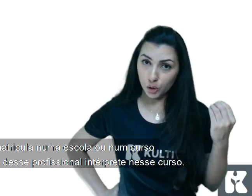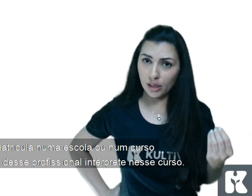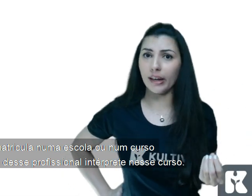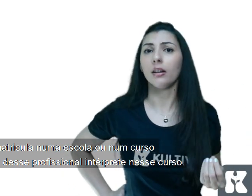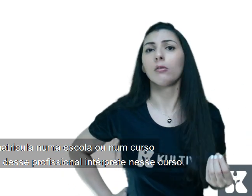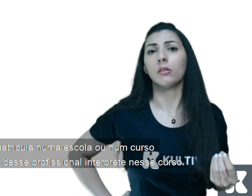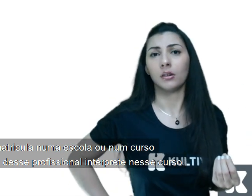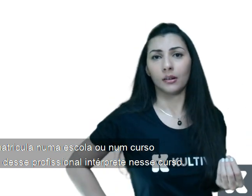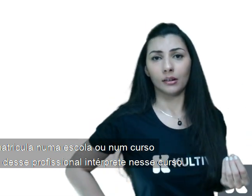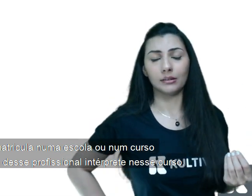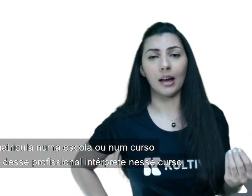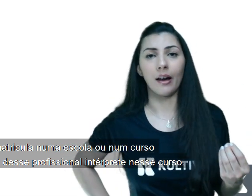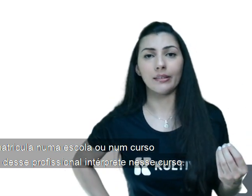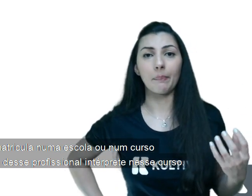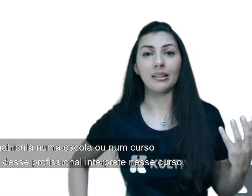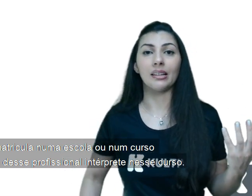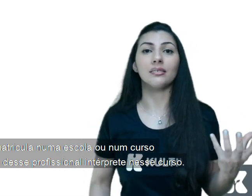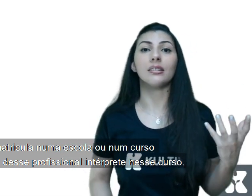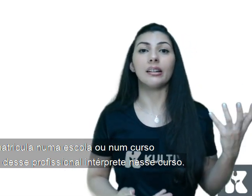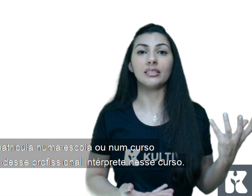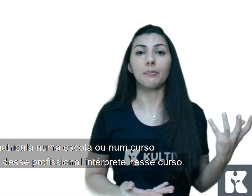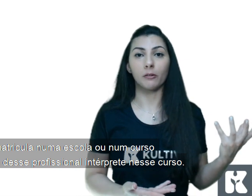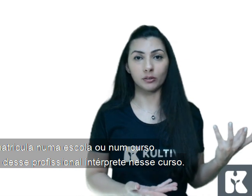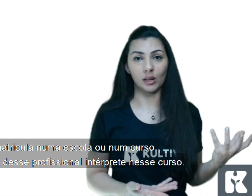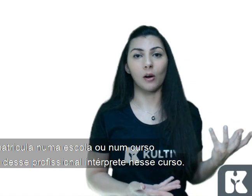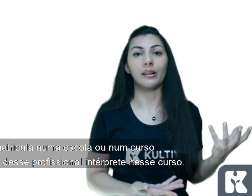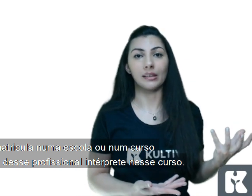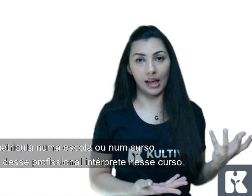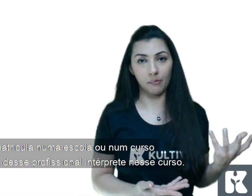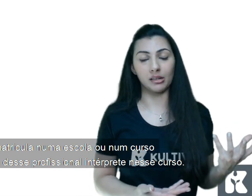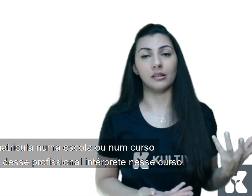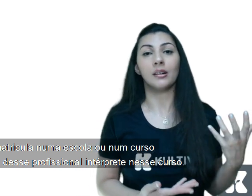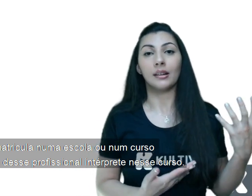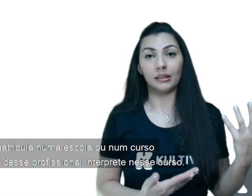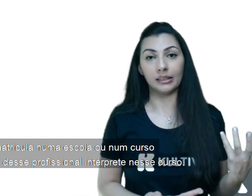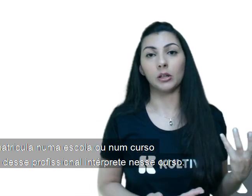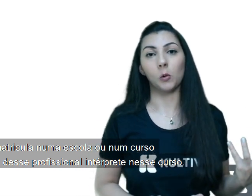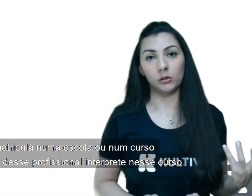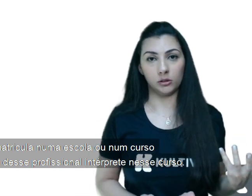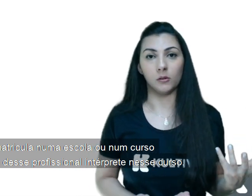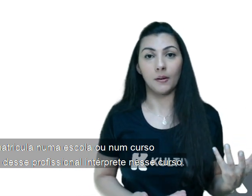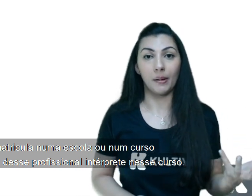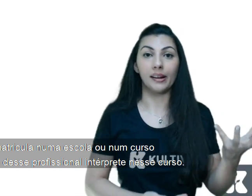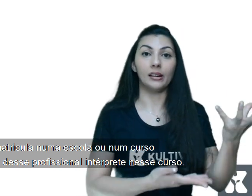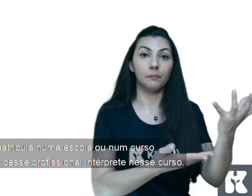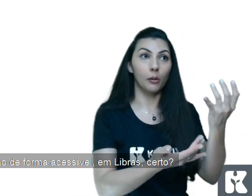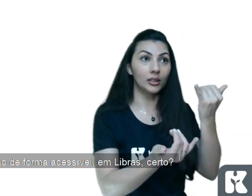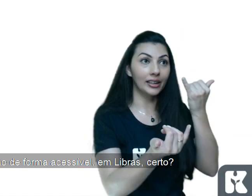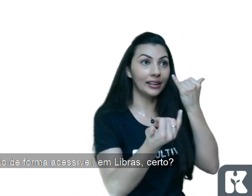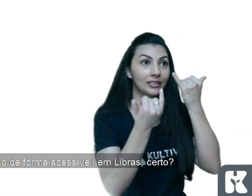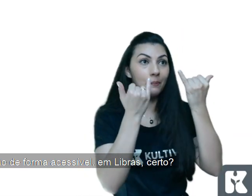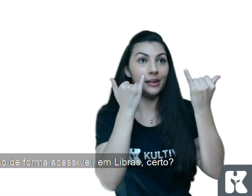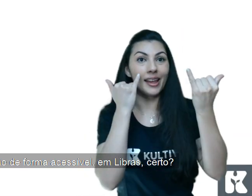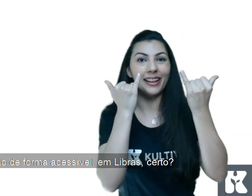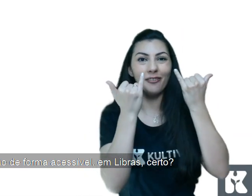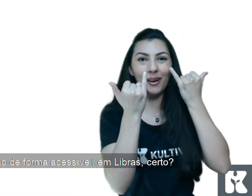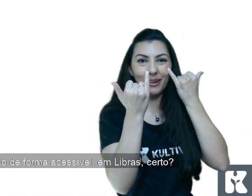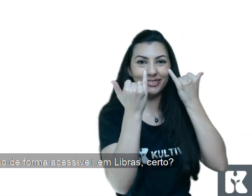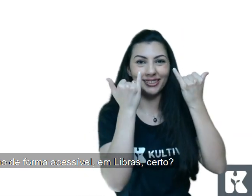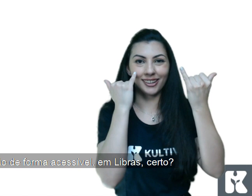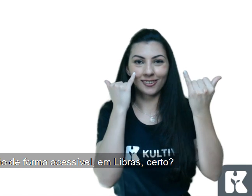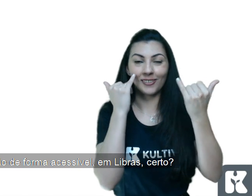tem direito da presença desse profissional intérprete nesse curso, para que ele possa receber